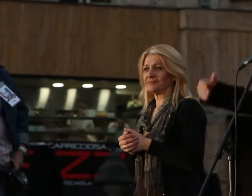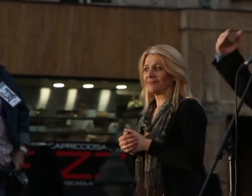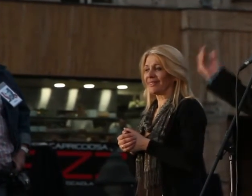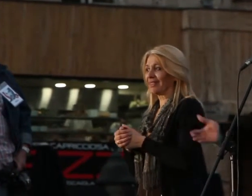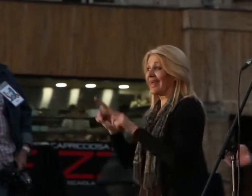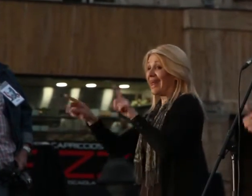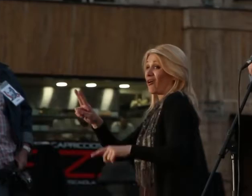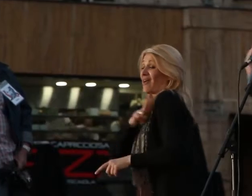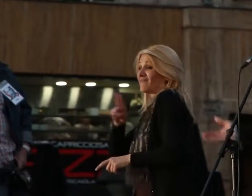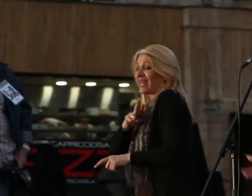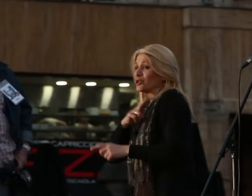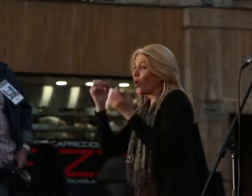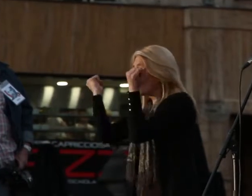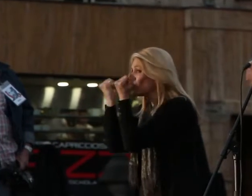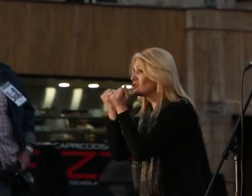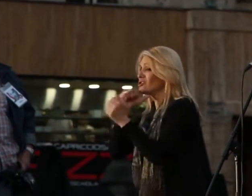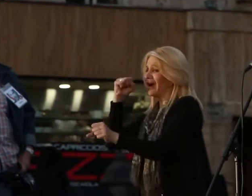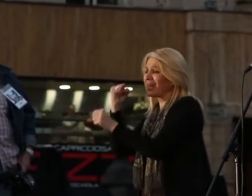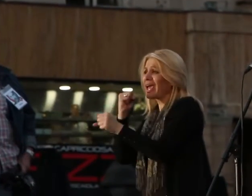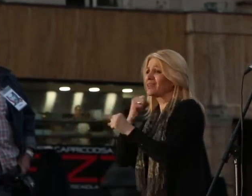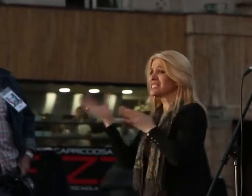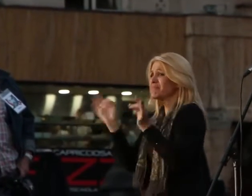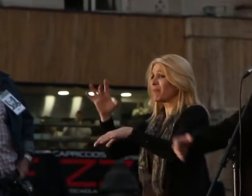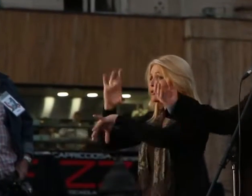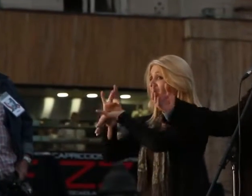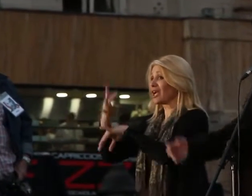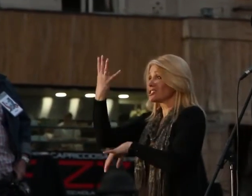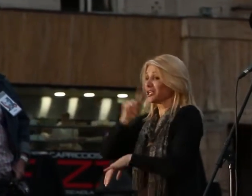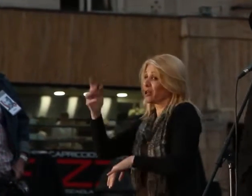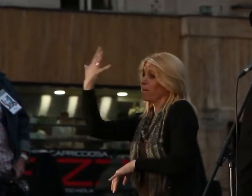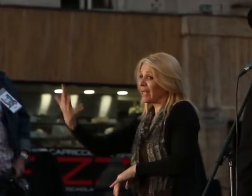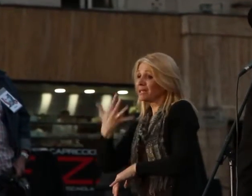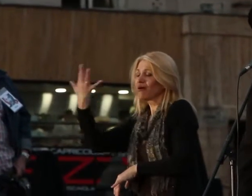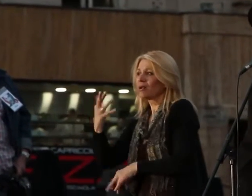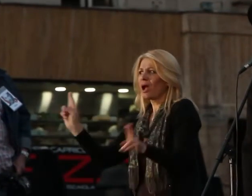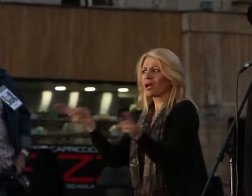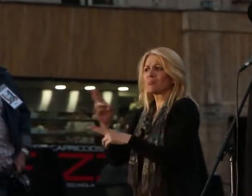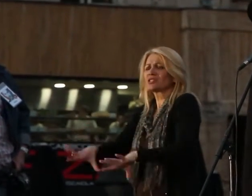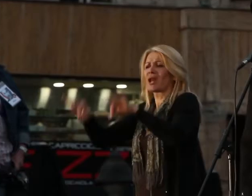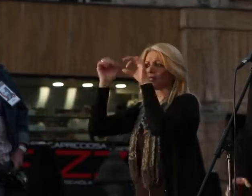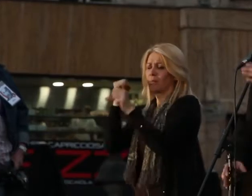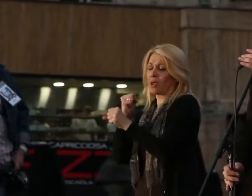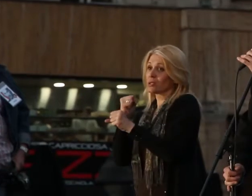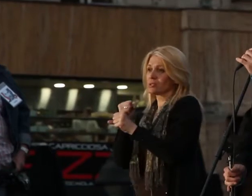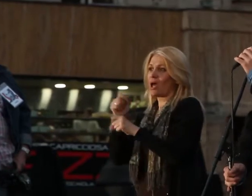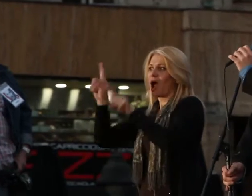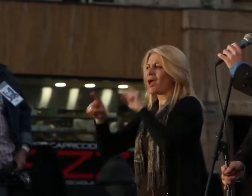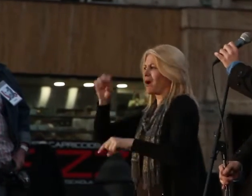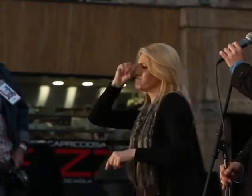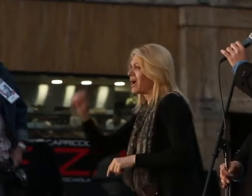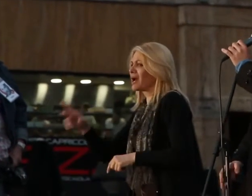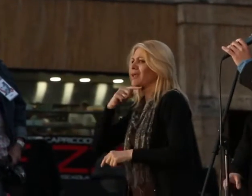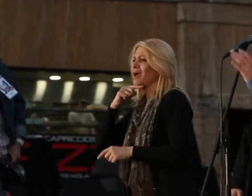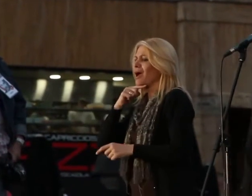Neko je vredno učio i radio i spremao doktorat 4 ili 5 godina i ne može da nađe posao. A neka baraba